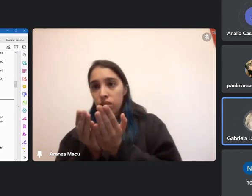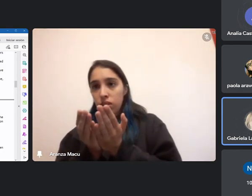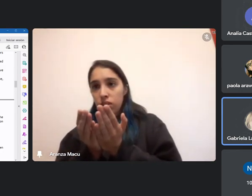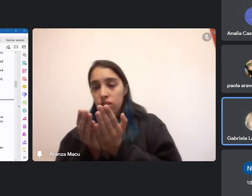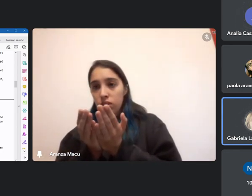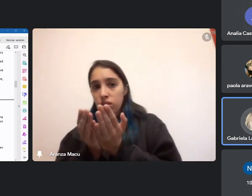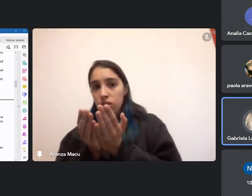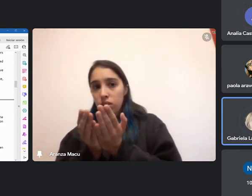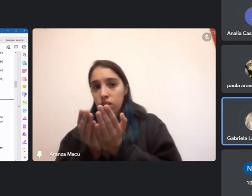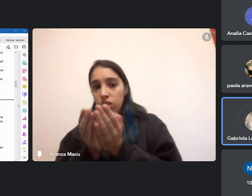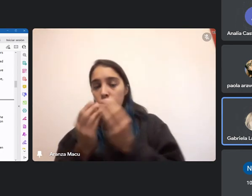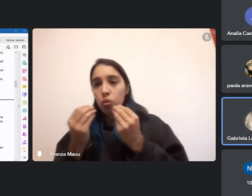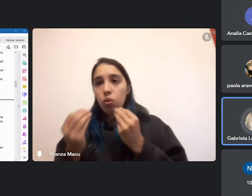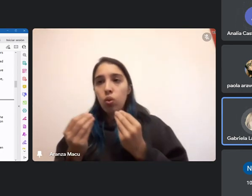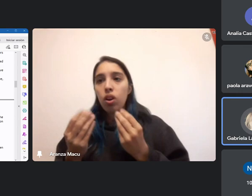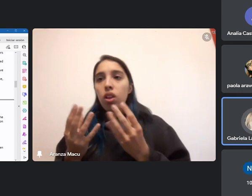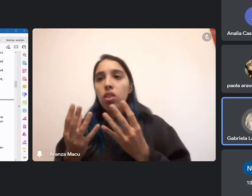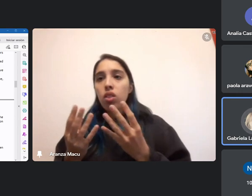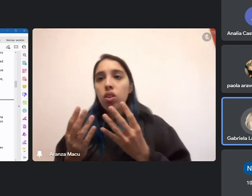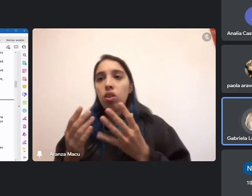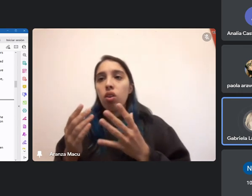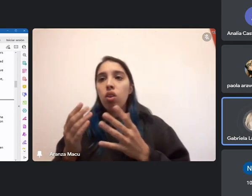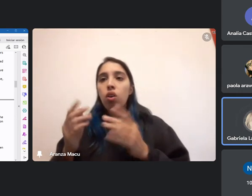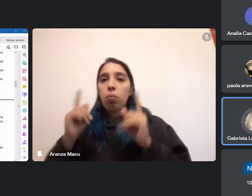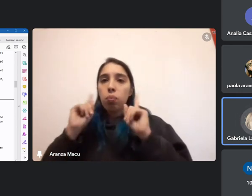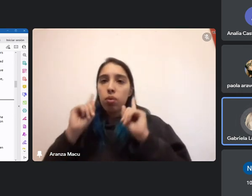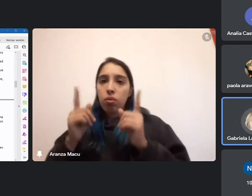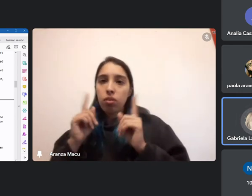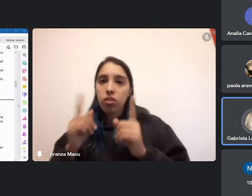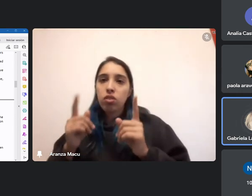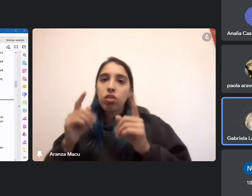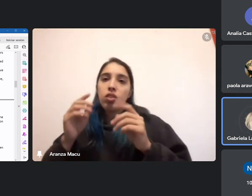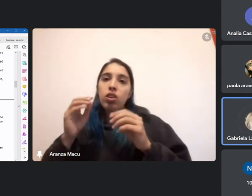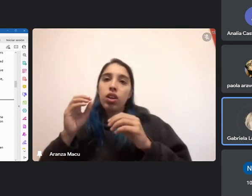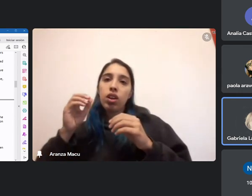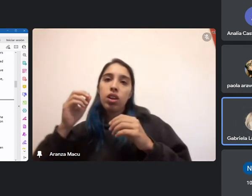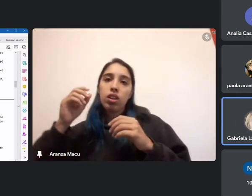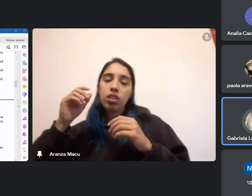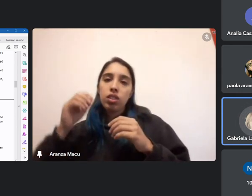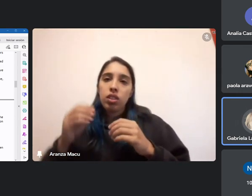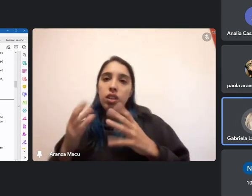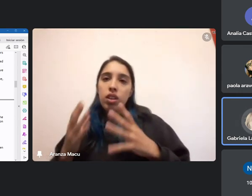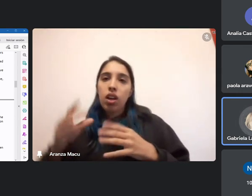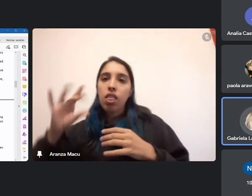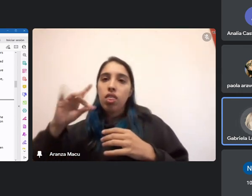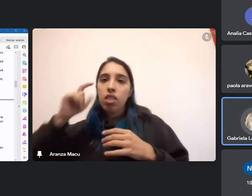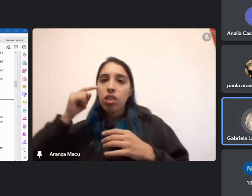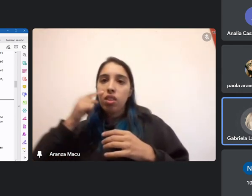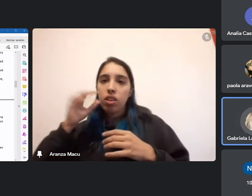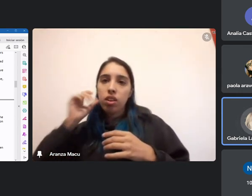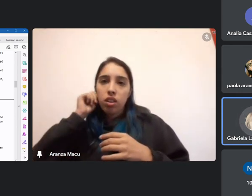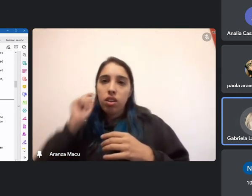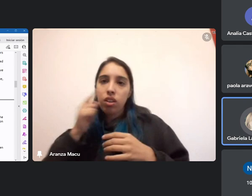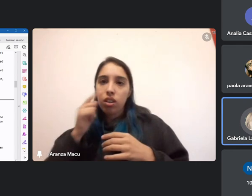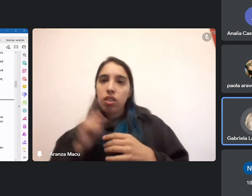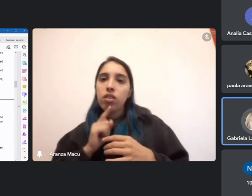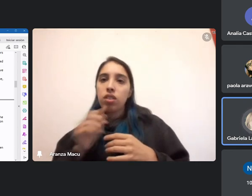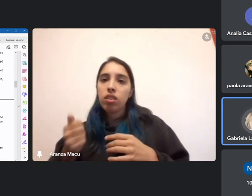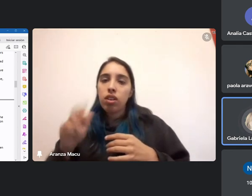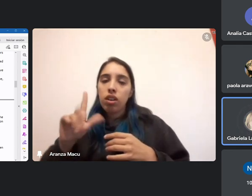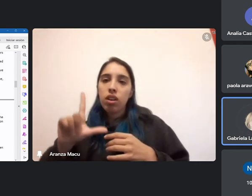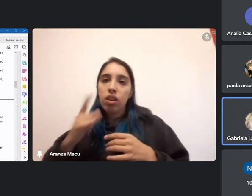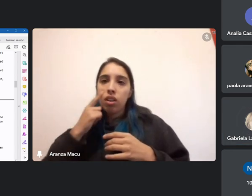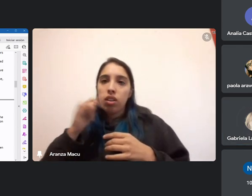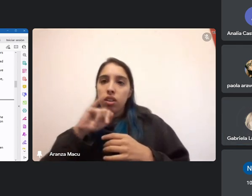docentes estén alfabetizados digitalmente y entiendan cómo integrarlo al